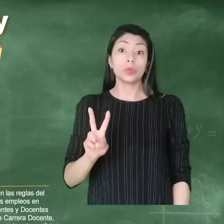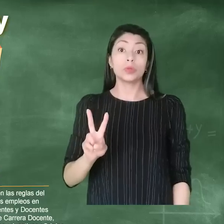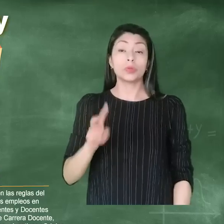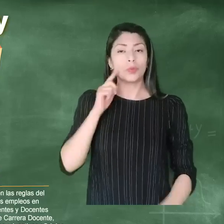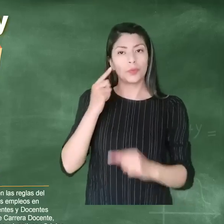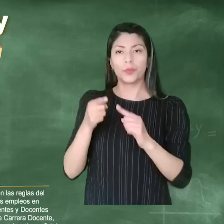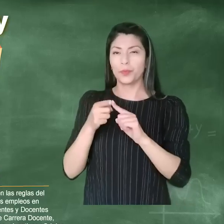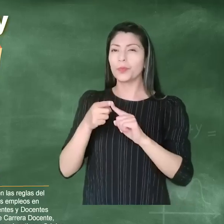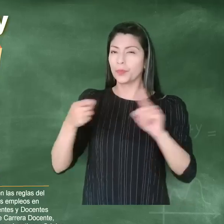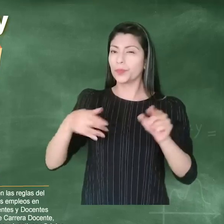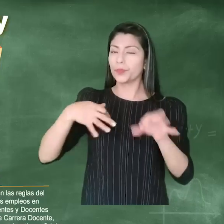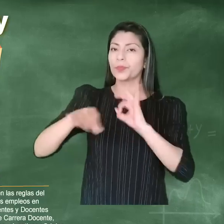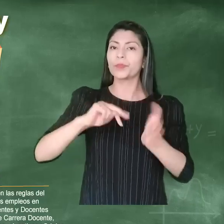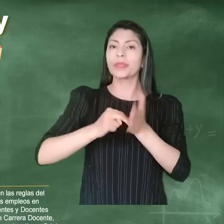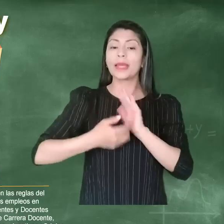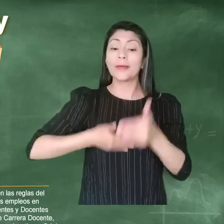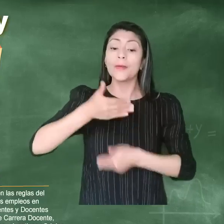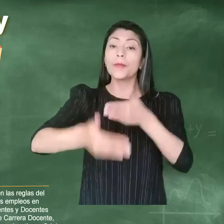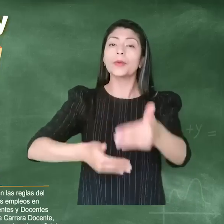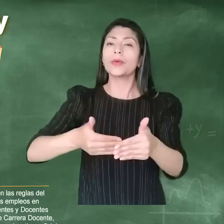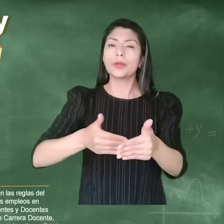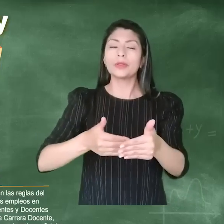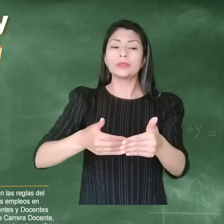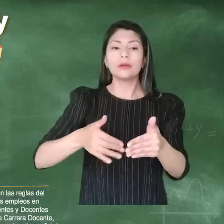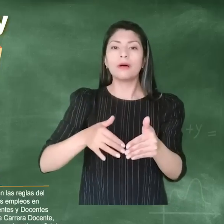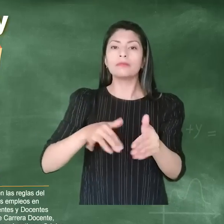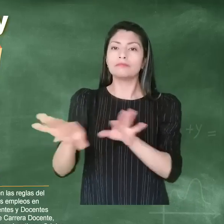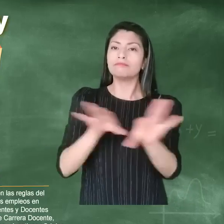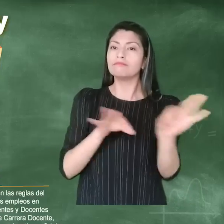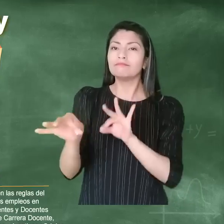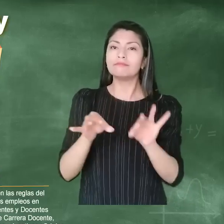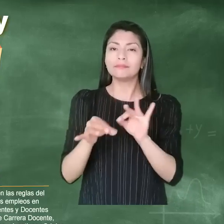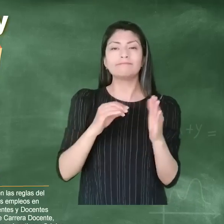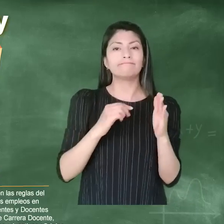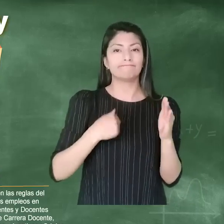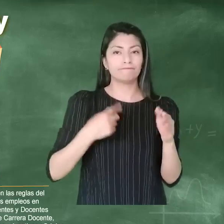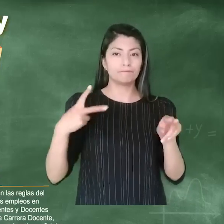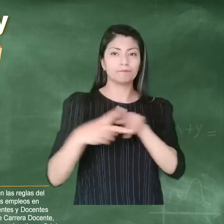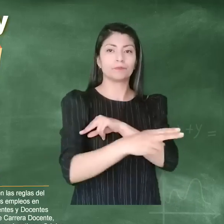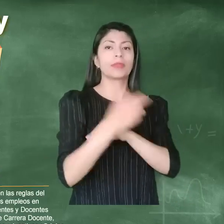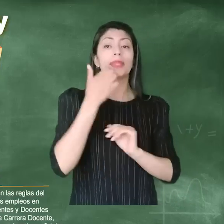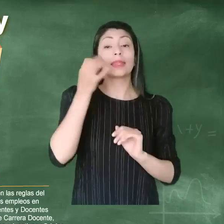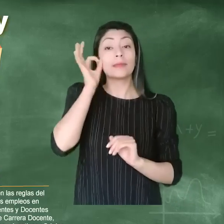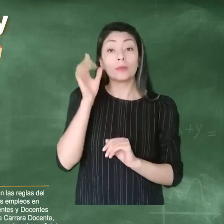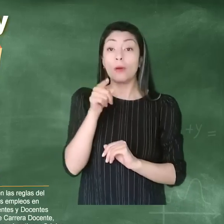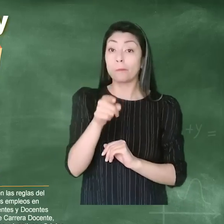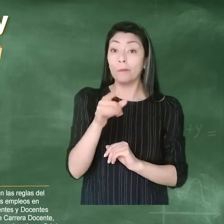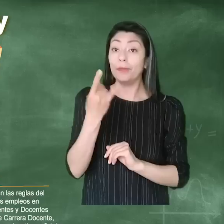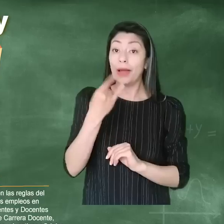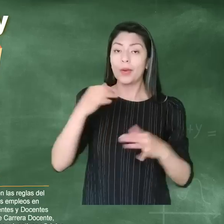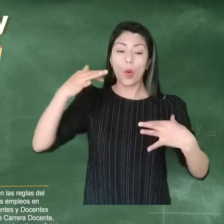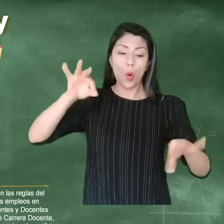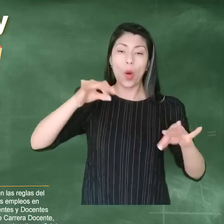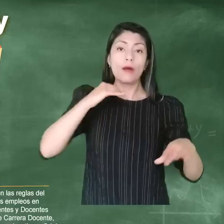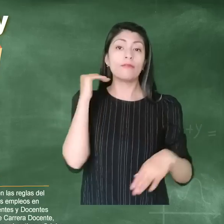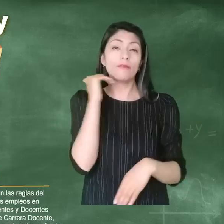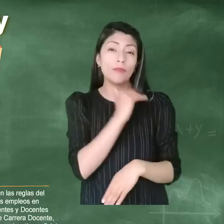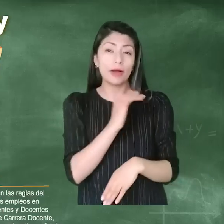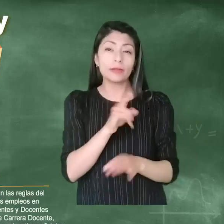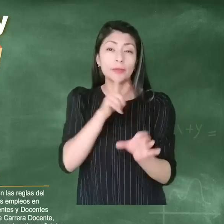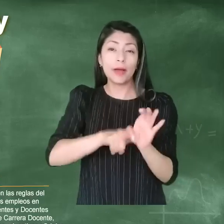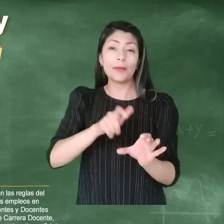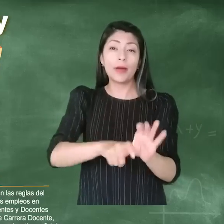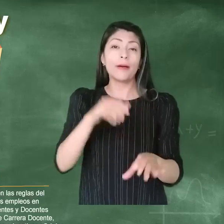7.2. Son causales de exclusión de este proceso de selección. 1. Aportar documentos falsos